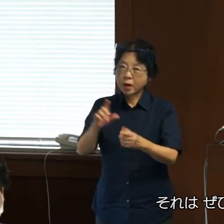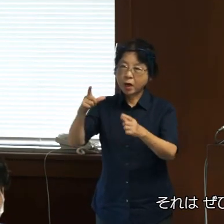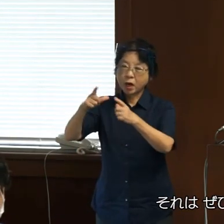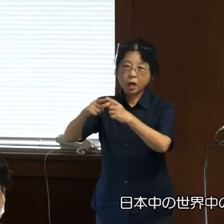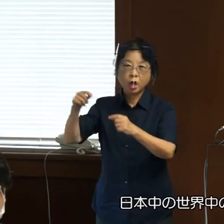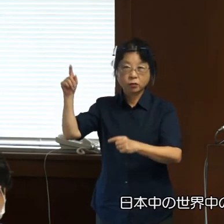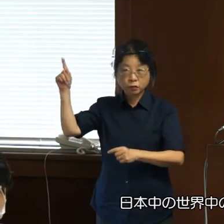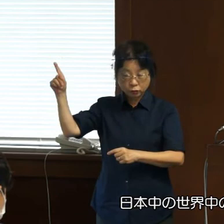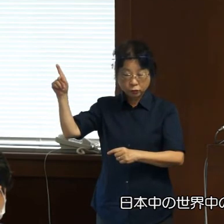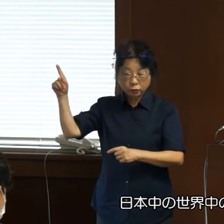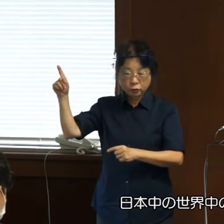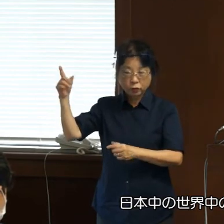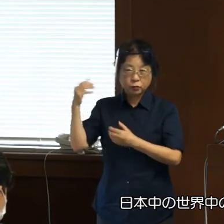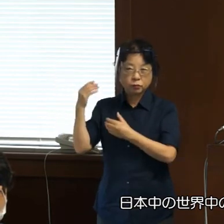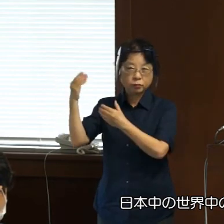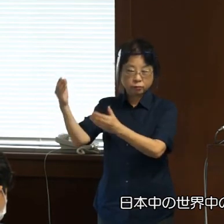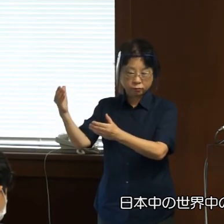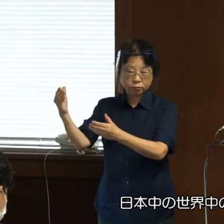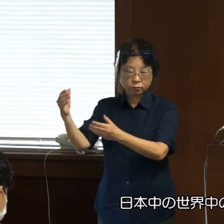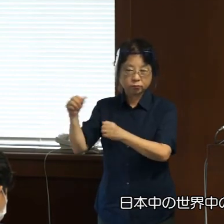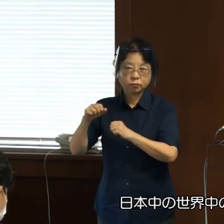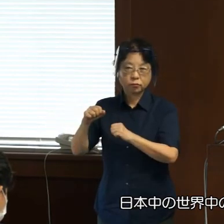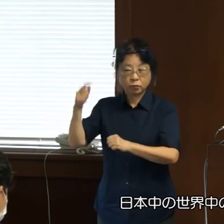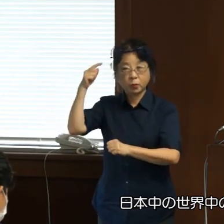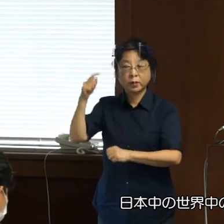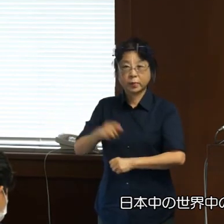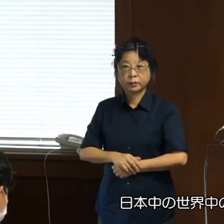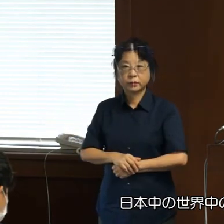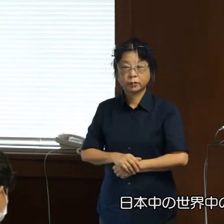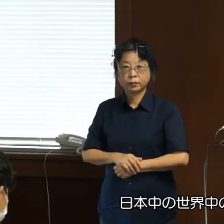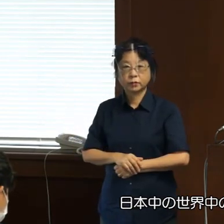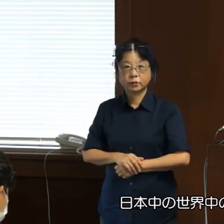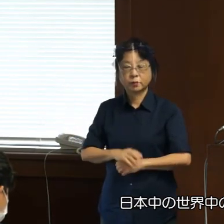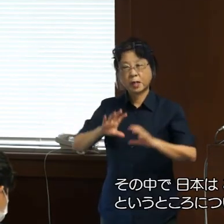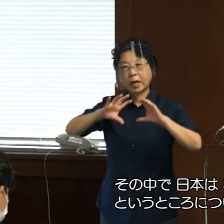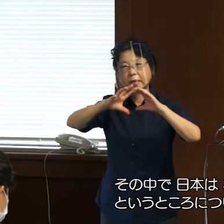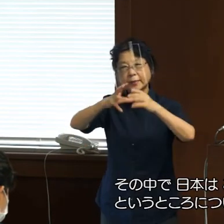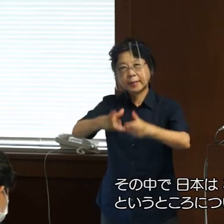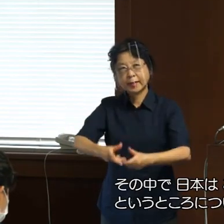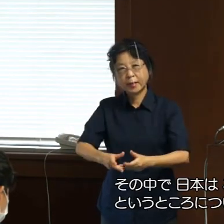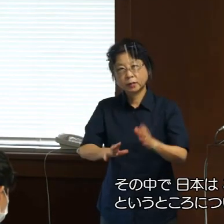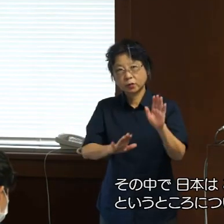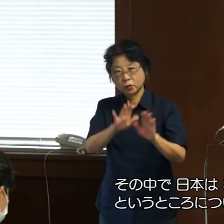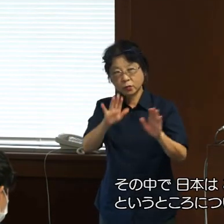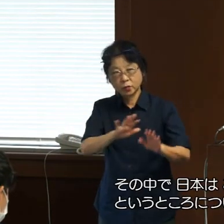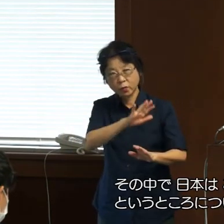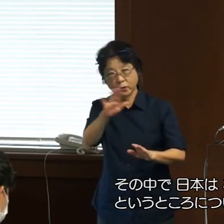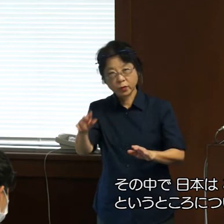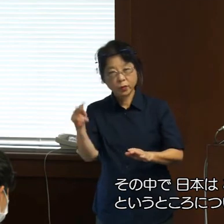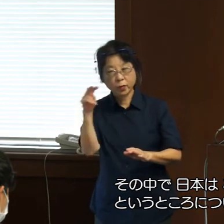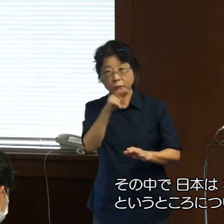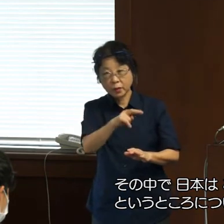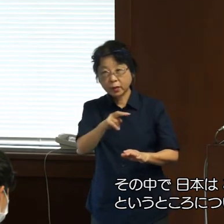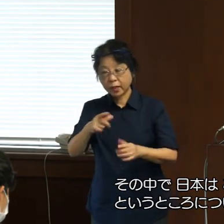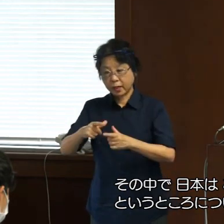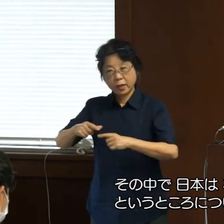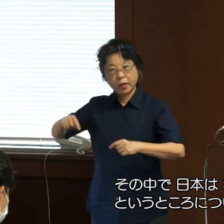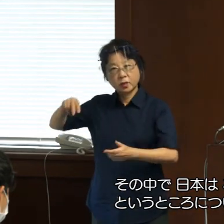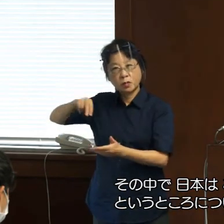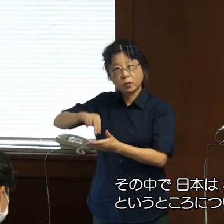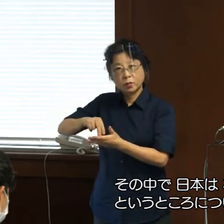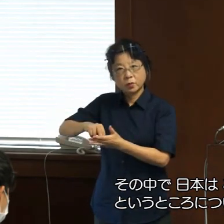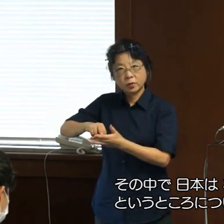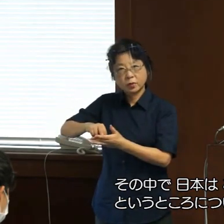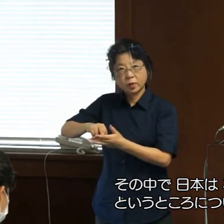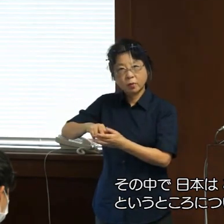もう世界、まあ、日本中の世界中のね、感染症の知見を合わせて、その中で日本はこうやって戦っていくんだ